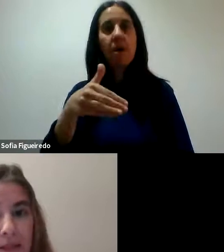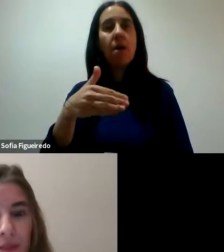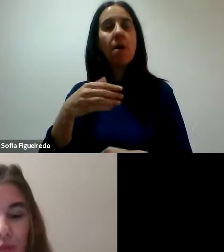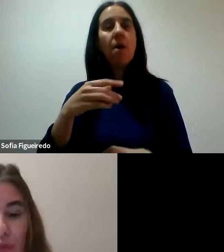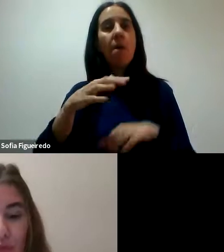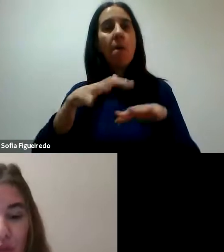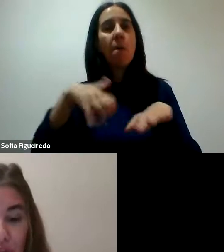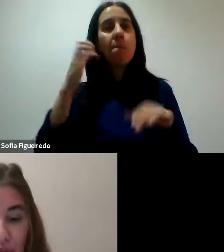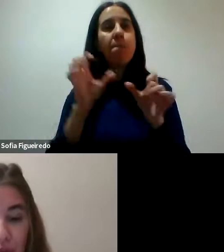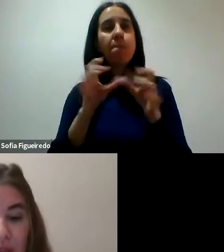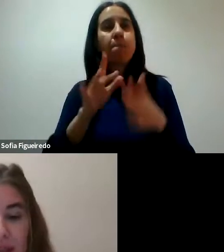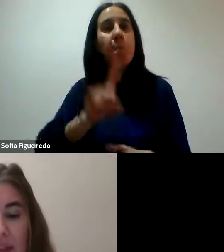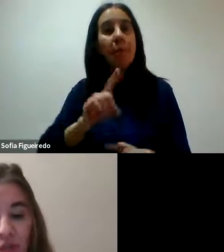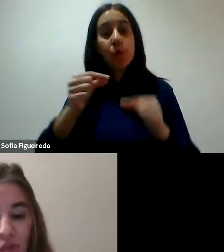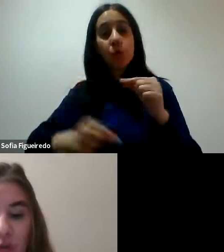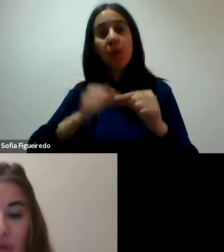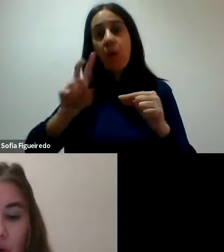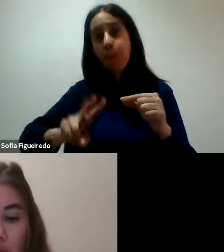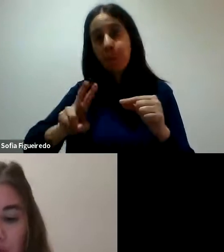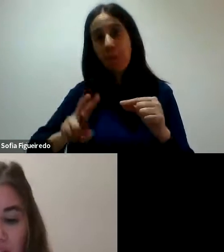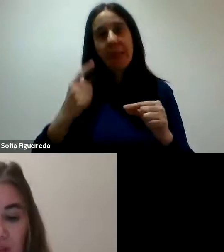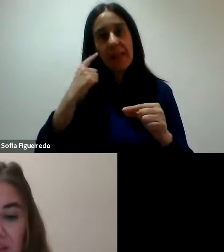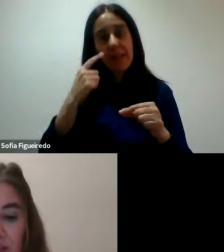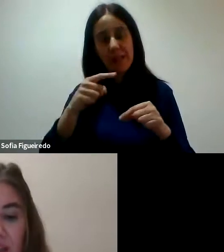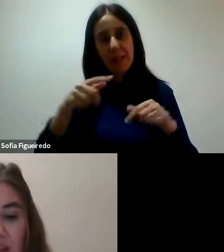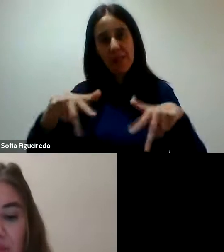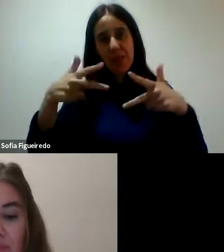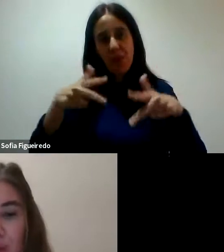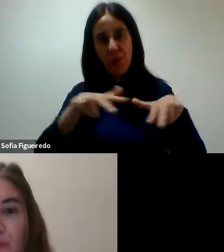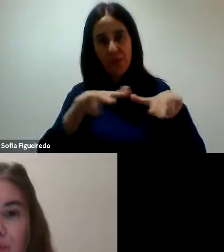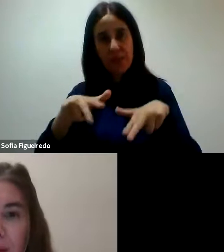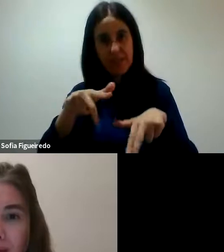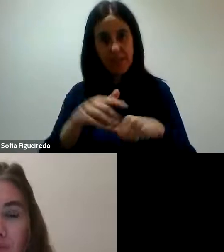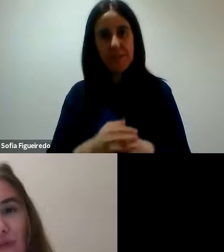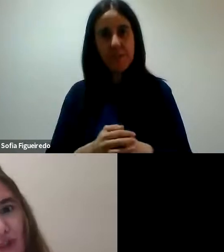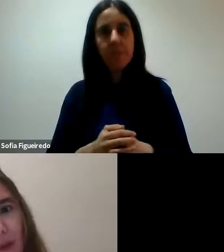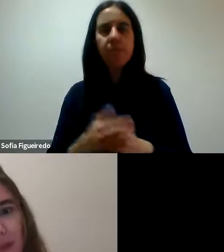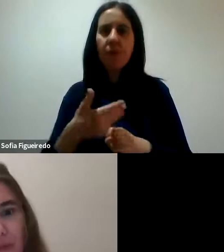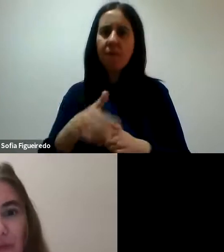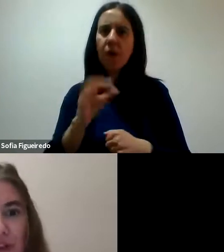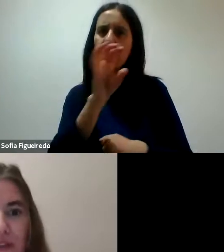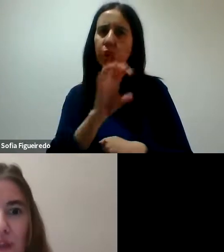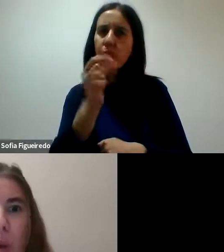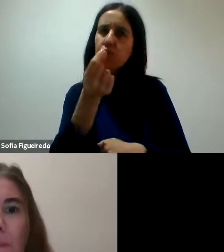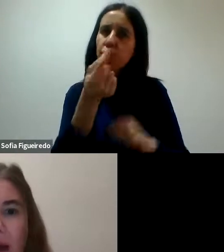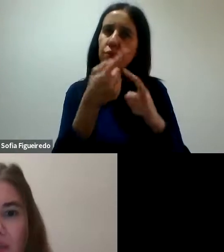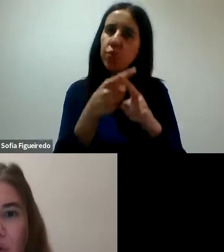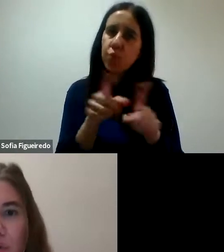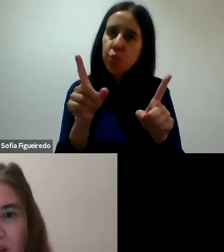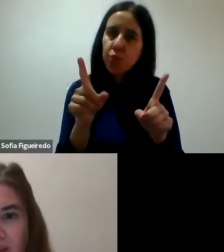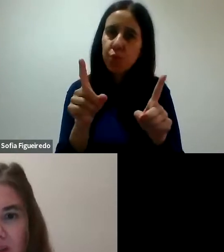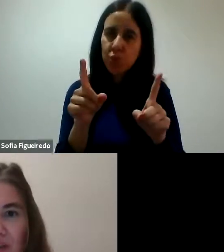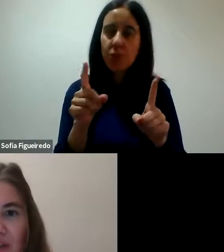o primeiro webinar do segundo ciclo destas videoconferências. Vamos ter um formato ligeiramente diferente, com